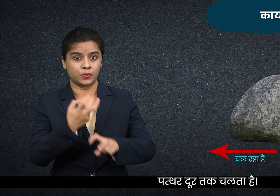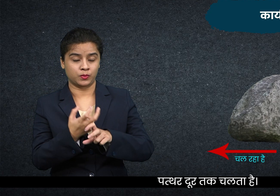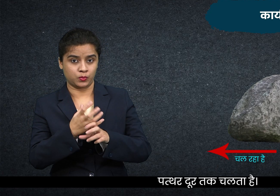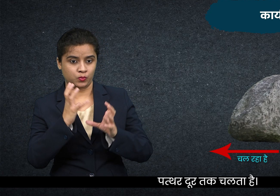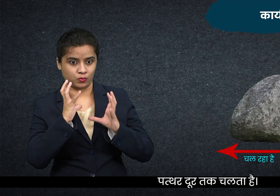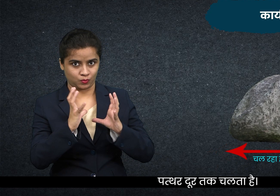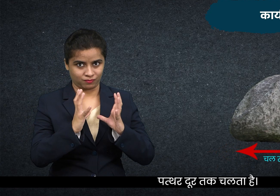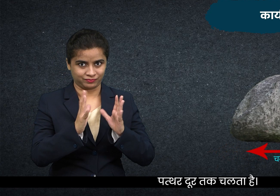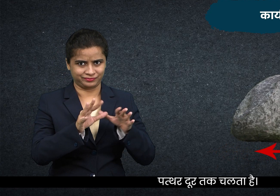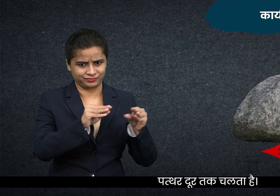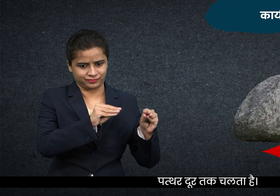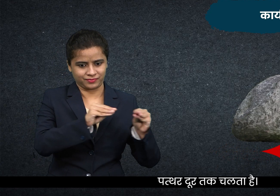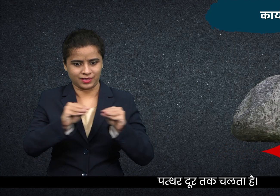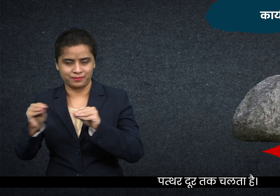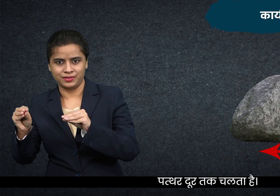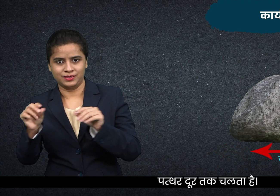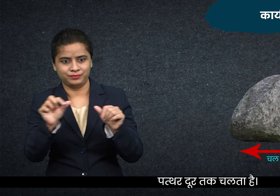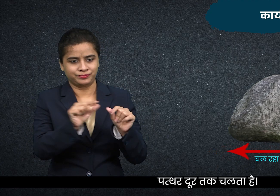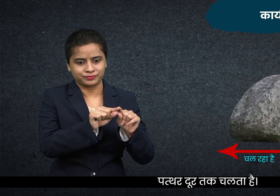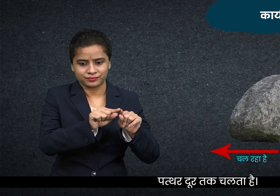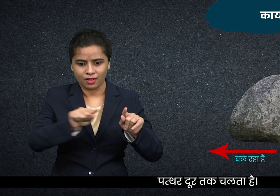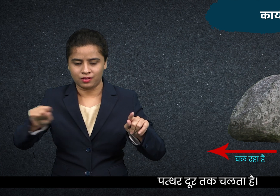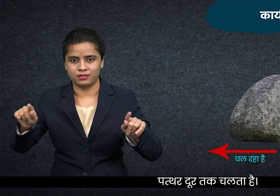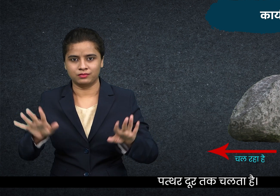पत्थर दूर तक चलता है।